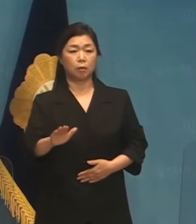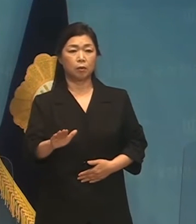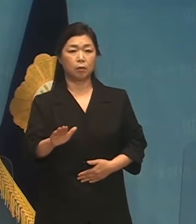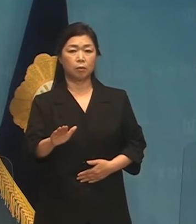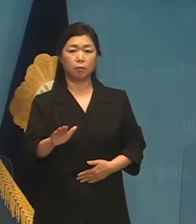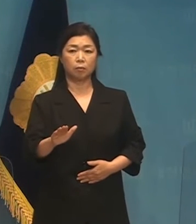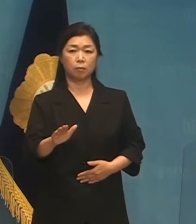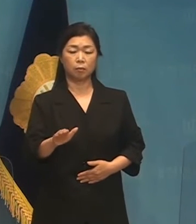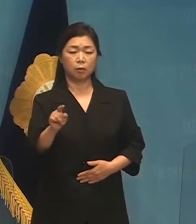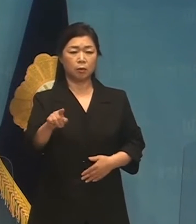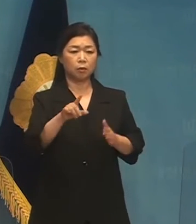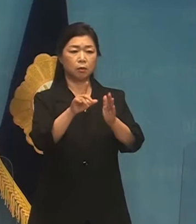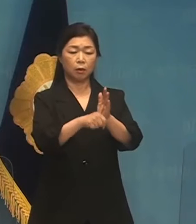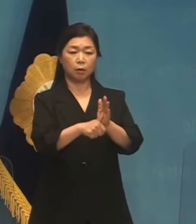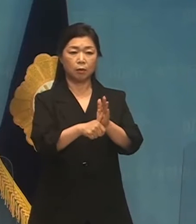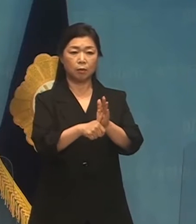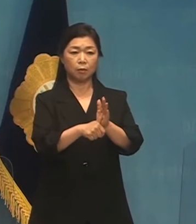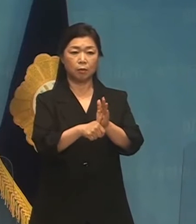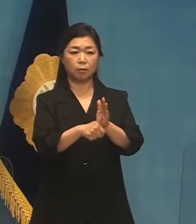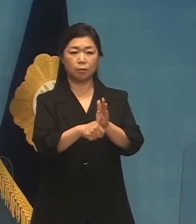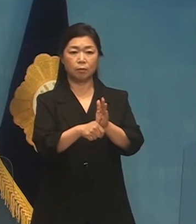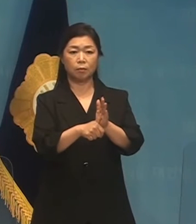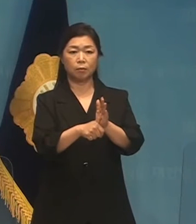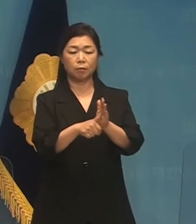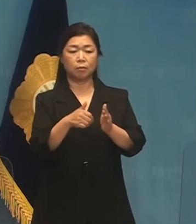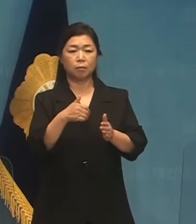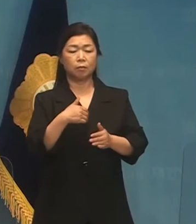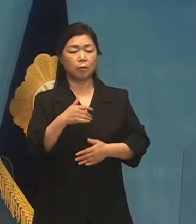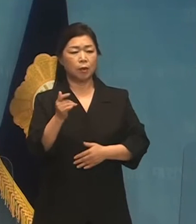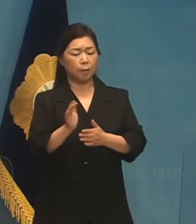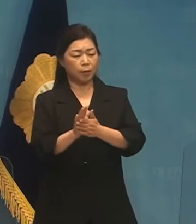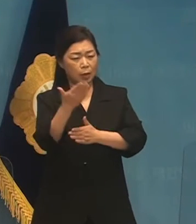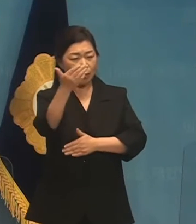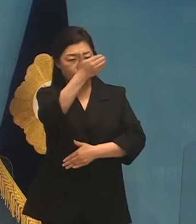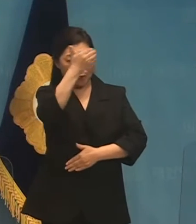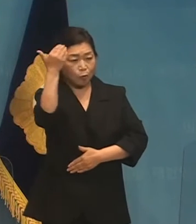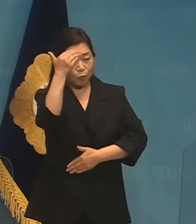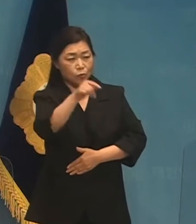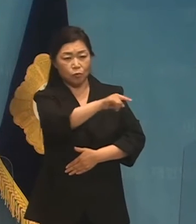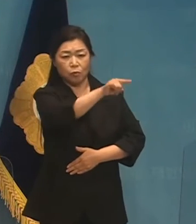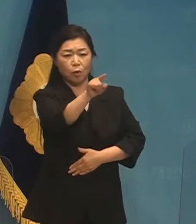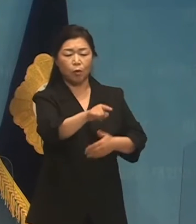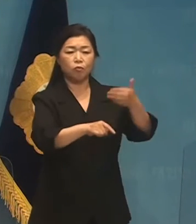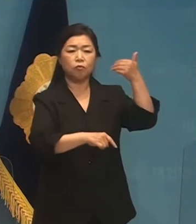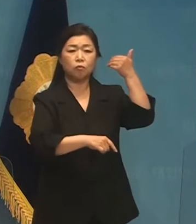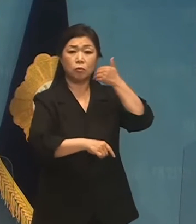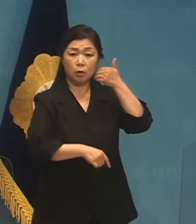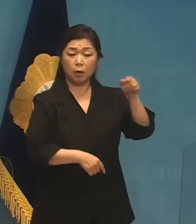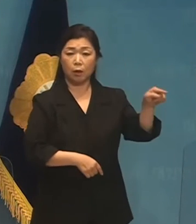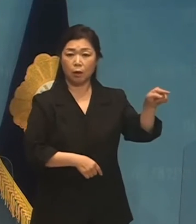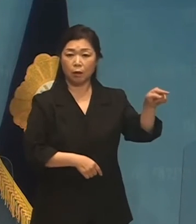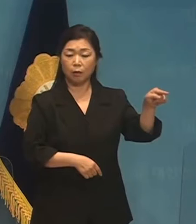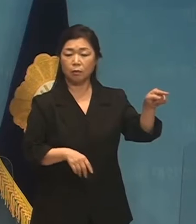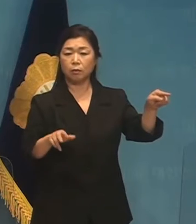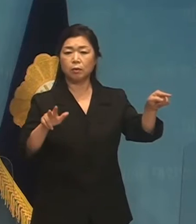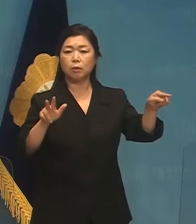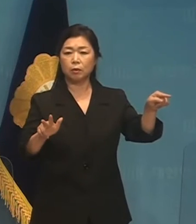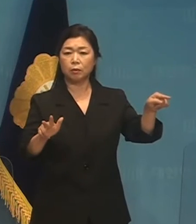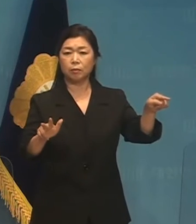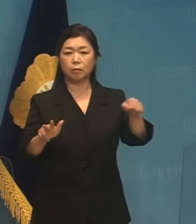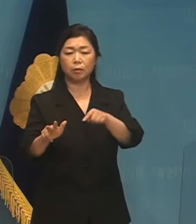그런데 그때 저 빛나던 청춘들 중에 누군가가